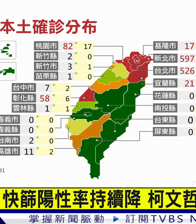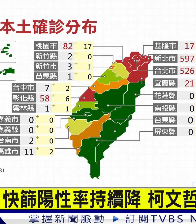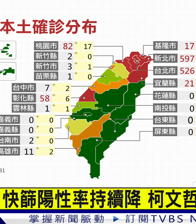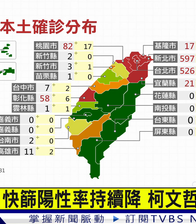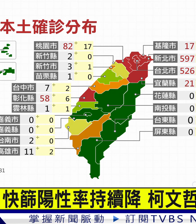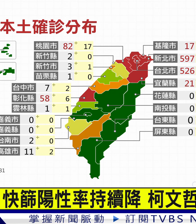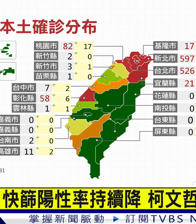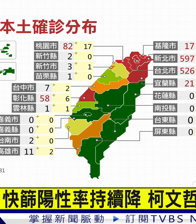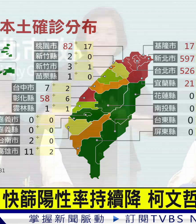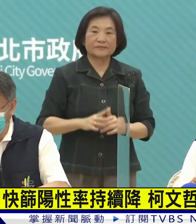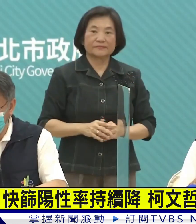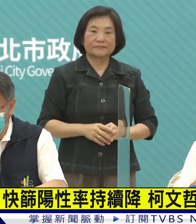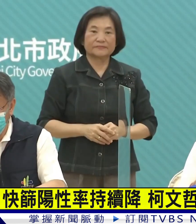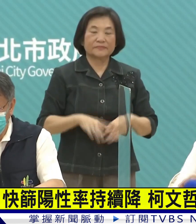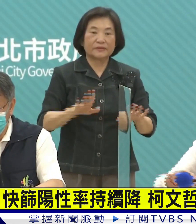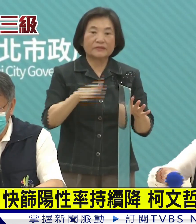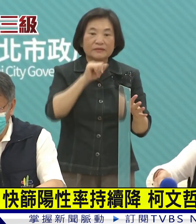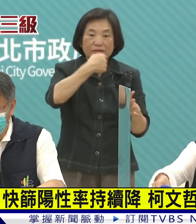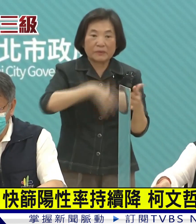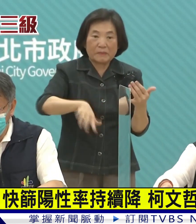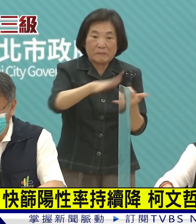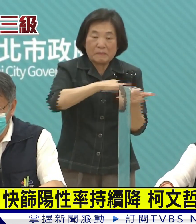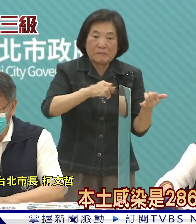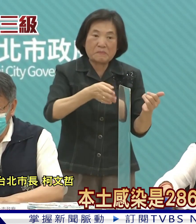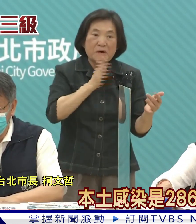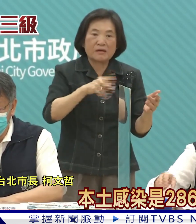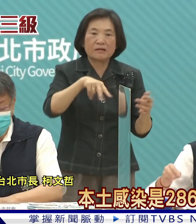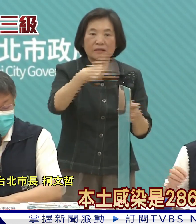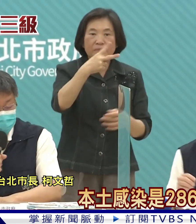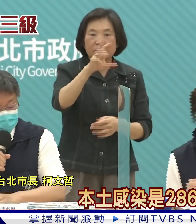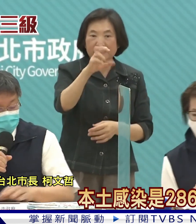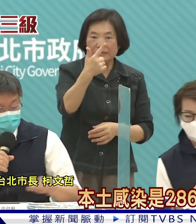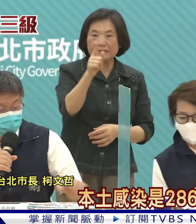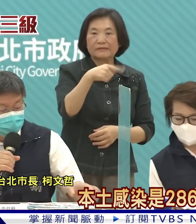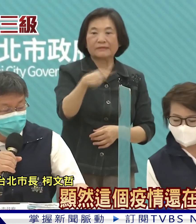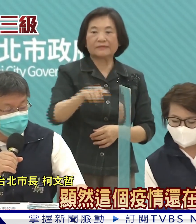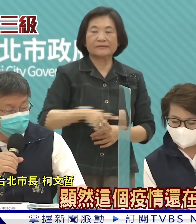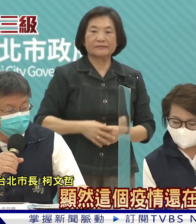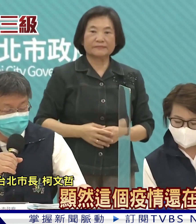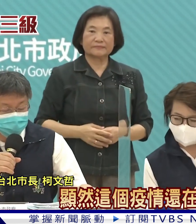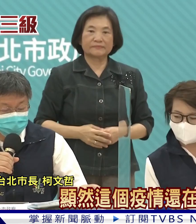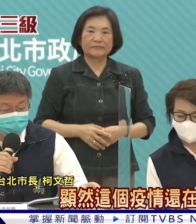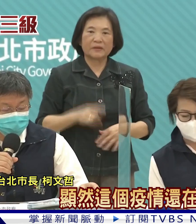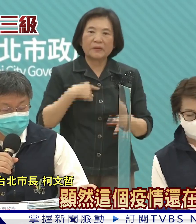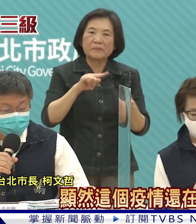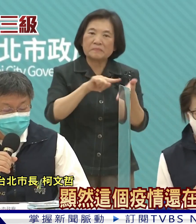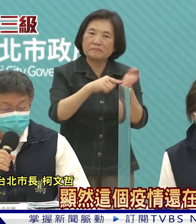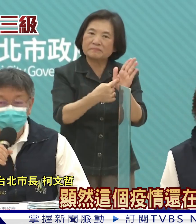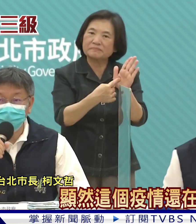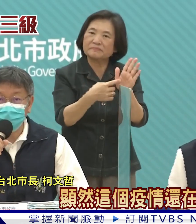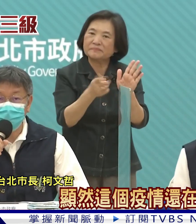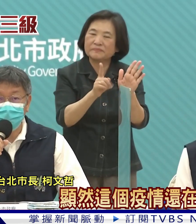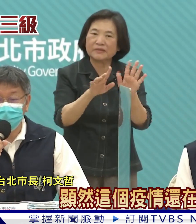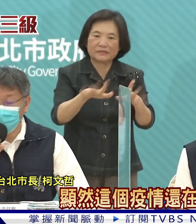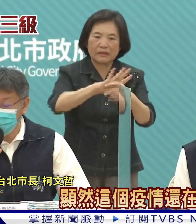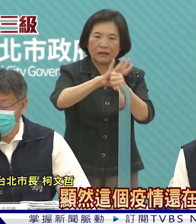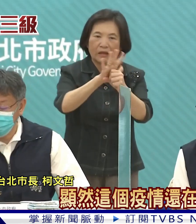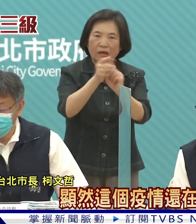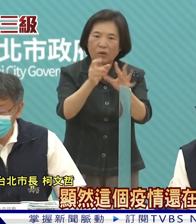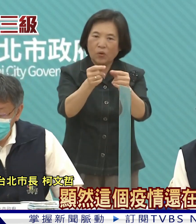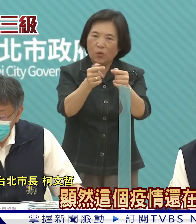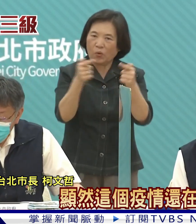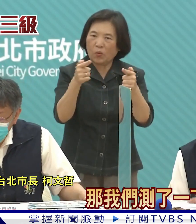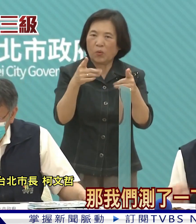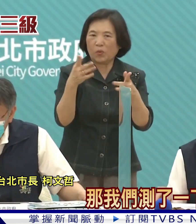哲怎么说。 本土感染是286例，显然这个疫情还在